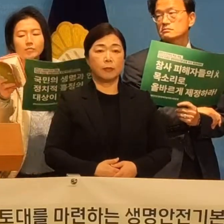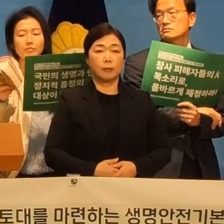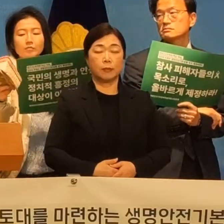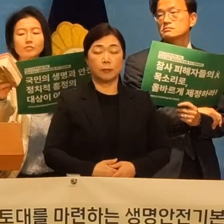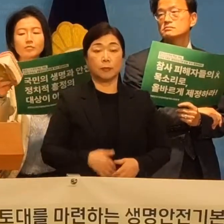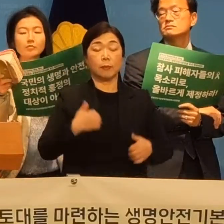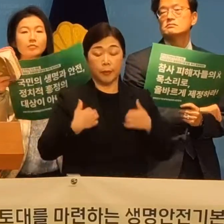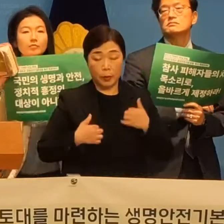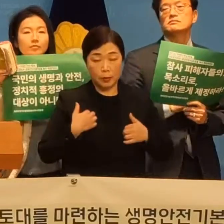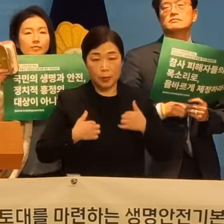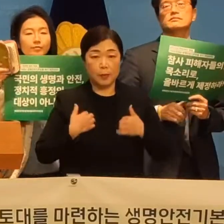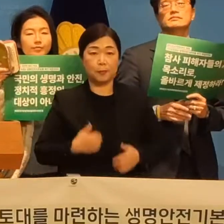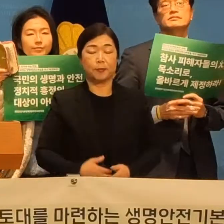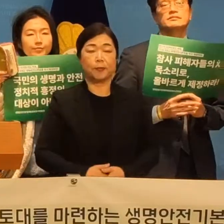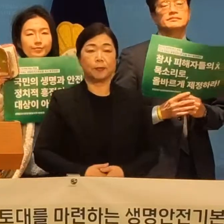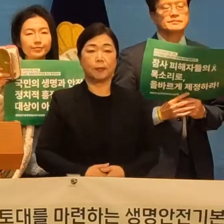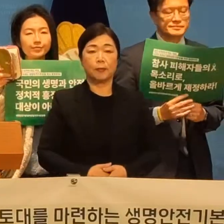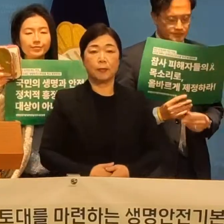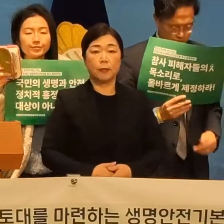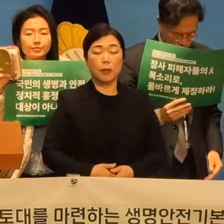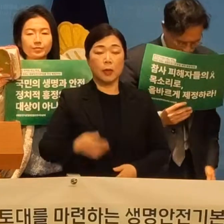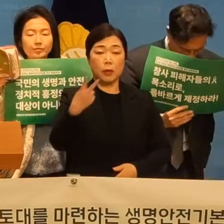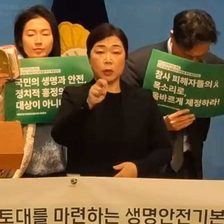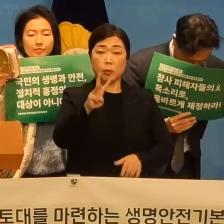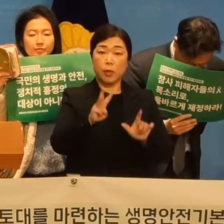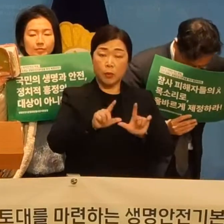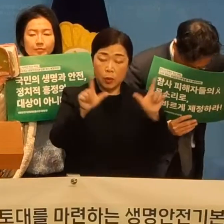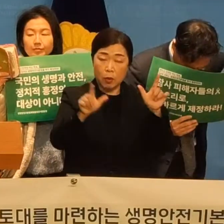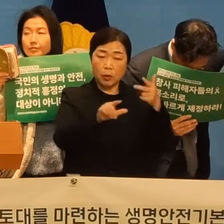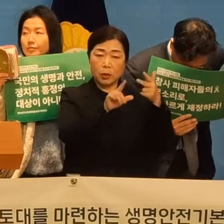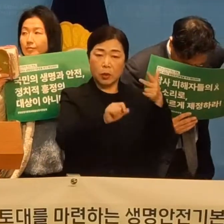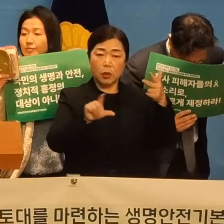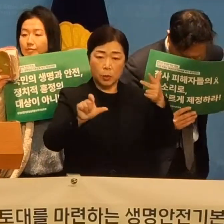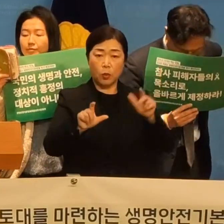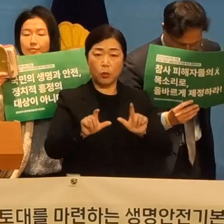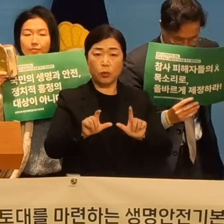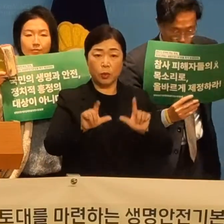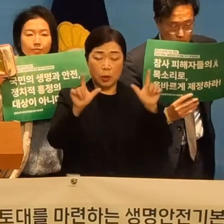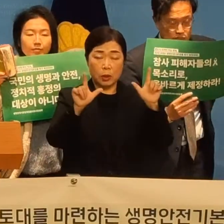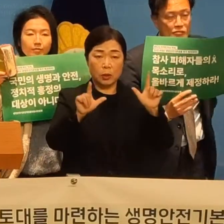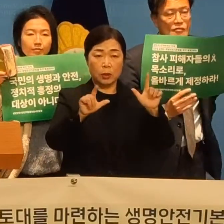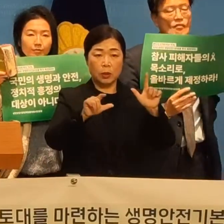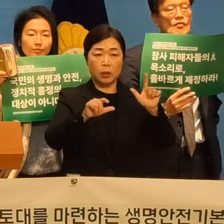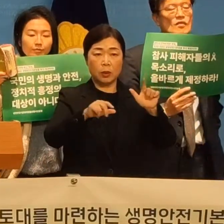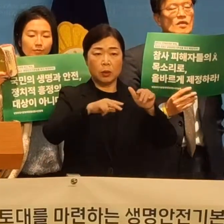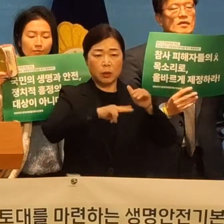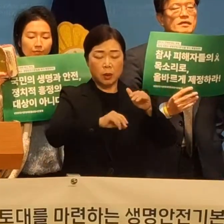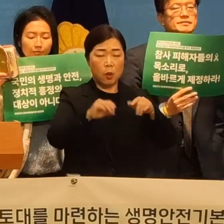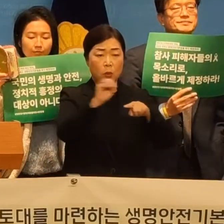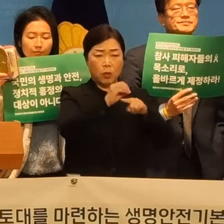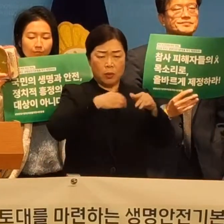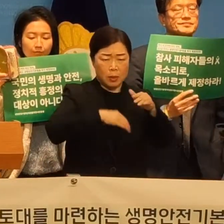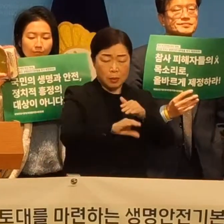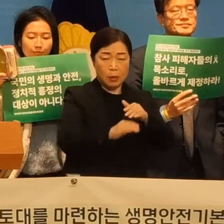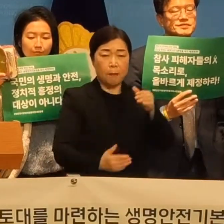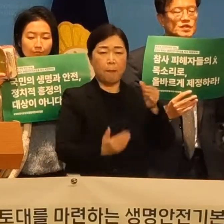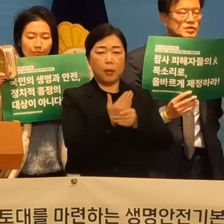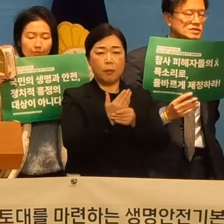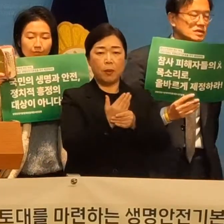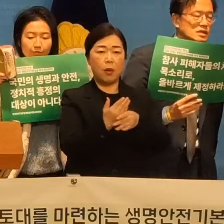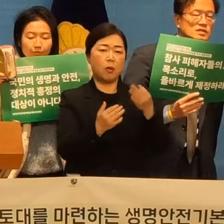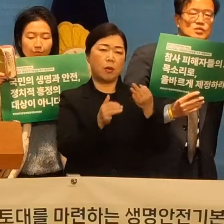네, 반갑습니다. 저는 2023년 7월 15일 지하차도 참사로 14분의